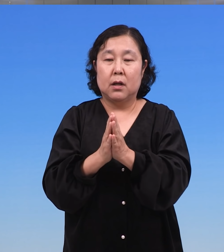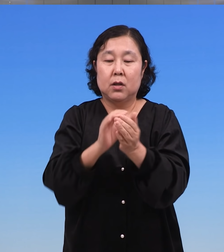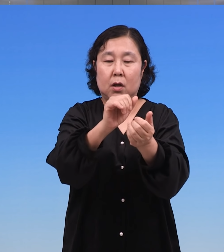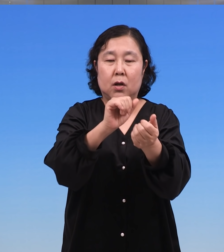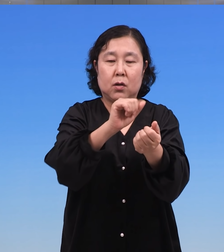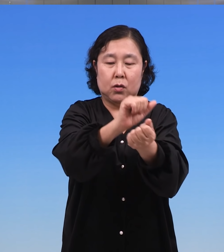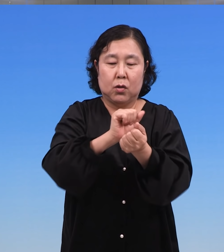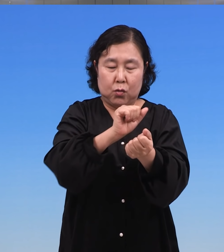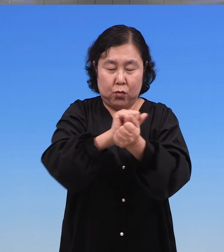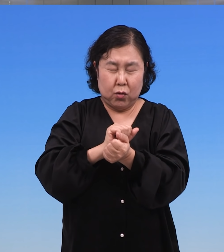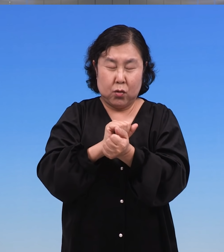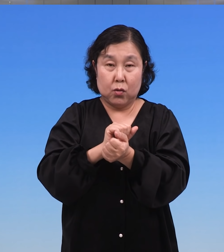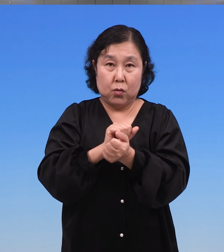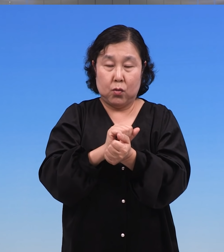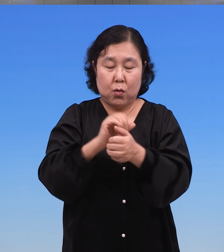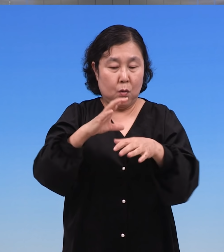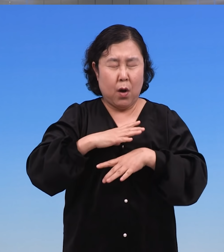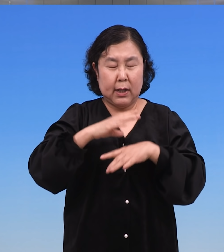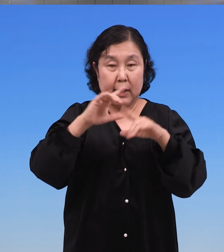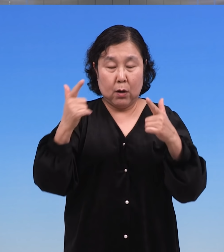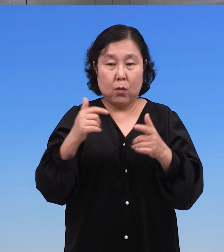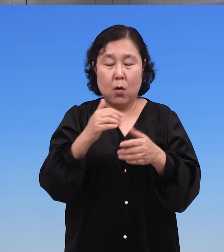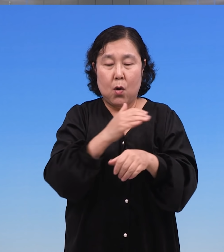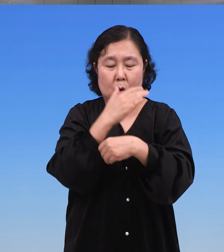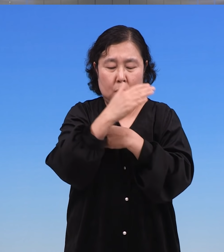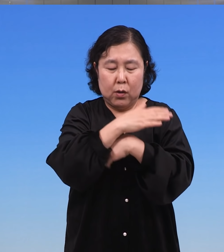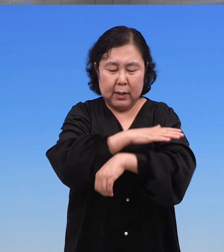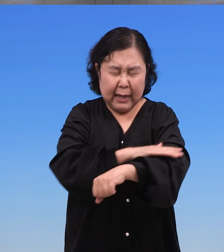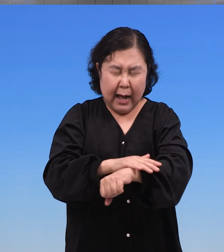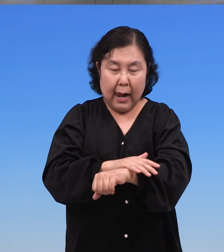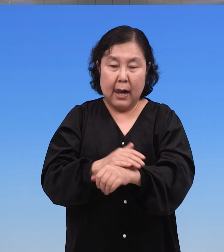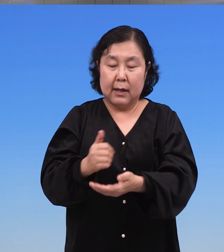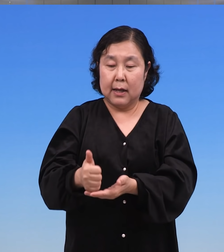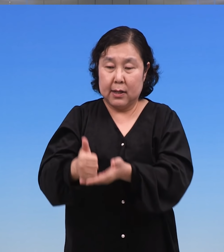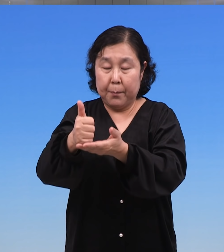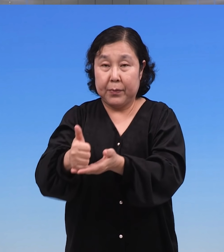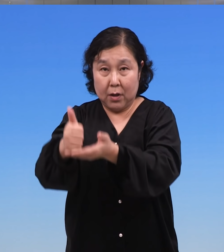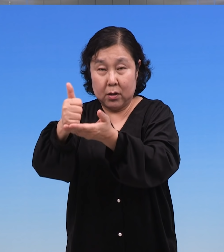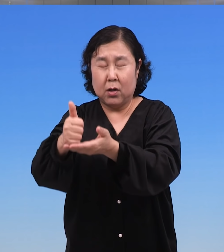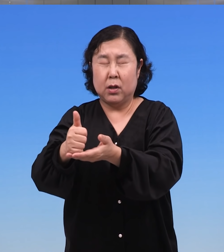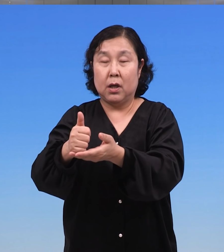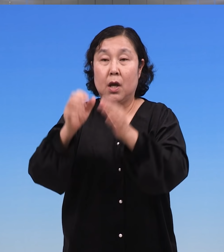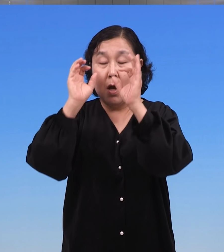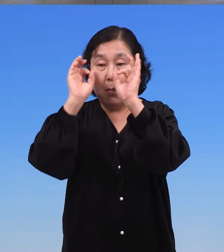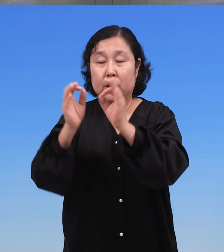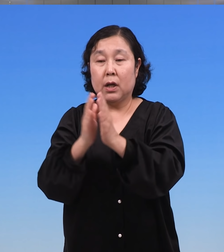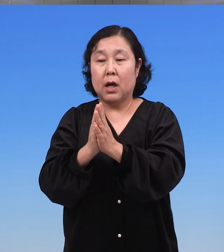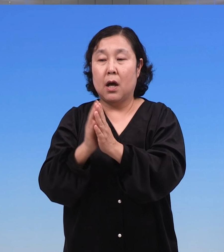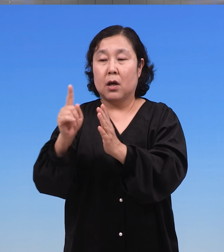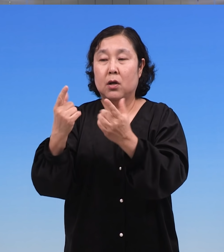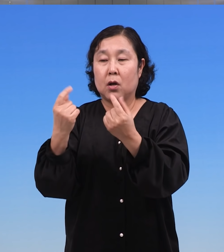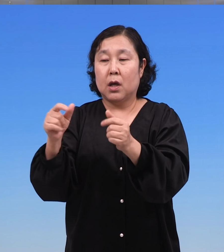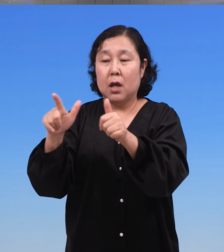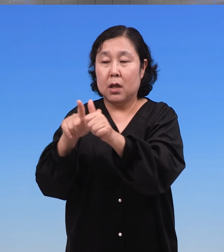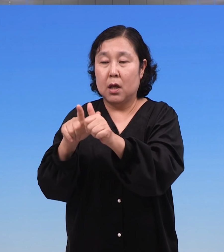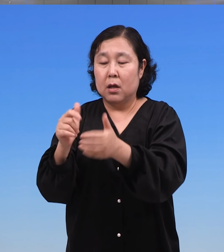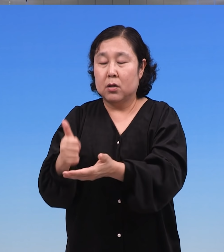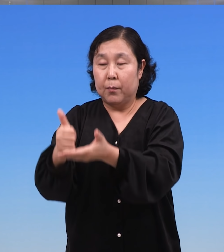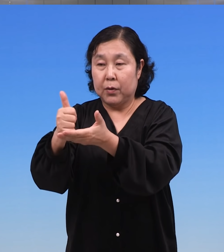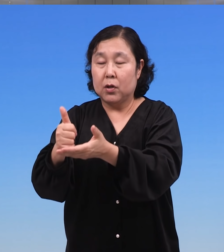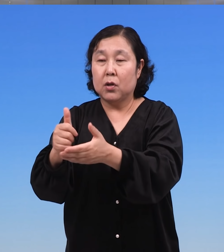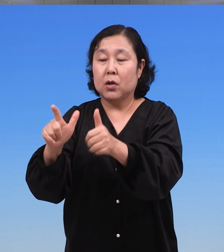걸 두려워하지 않고, 시체를 두려워하지 않고 그렇게 헌신적으로 섬겼더니 오히려 나중에 통계를 보니까 그렇게 섬긴